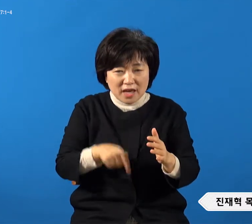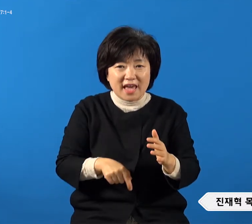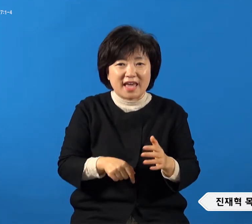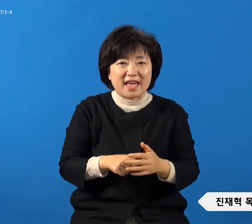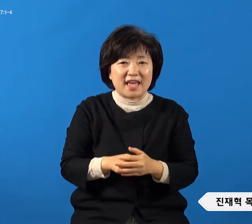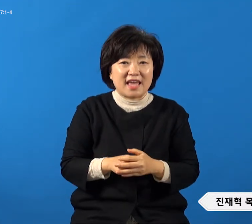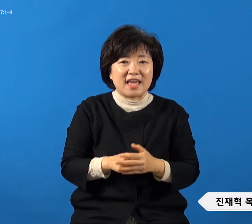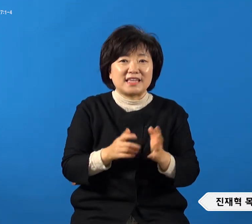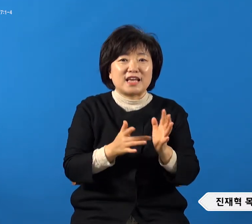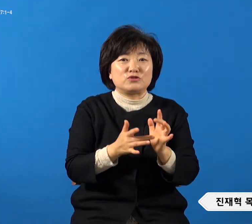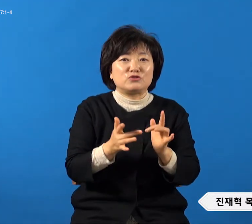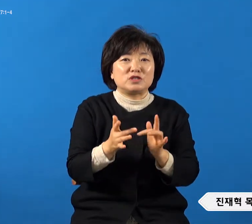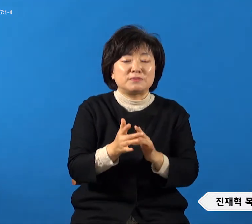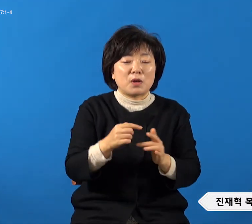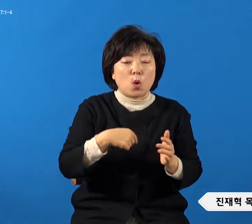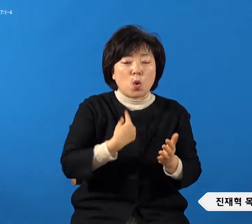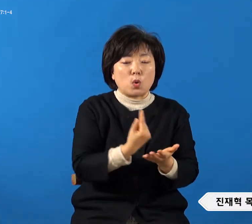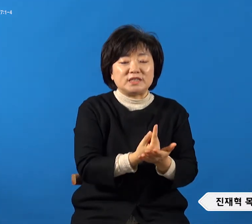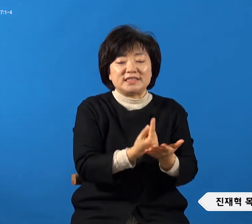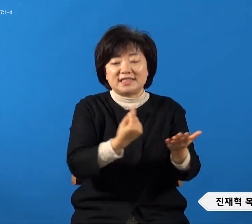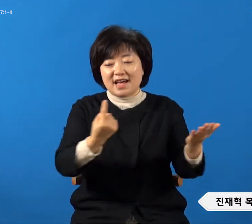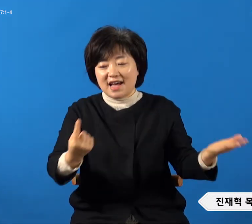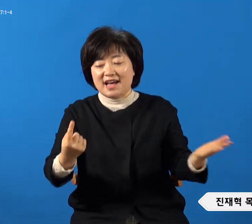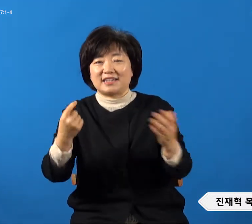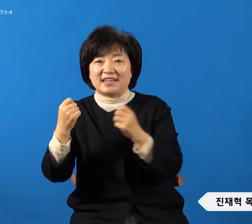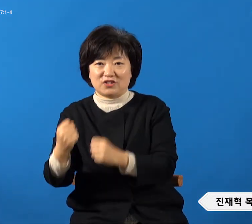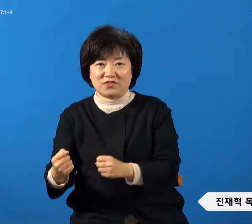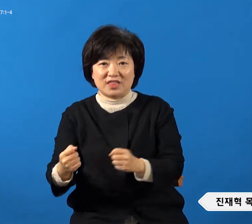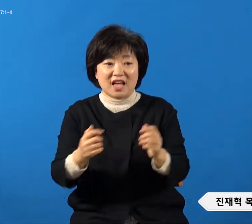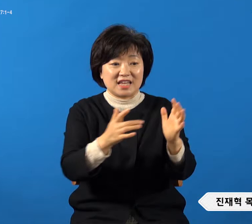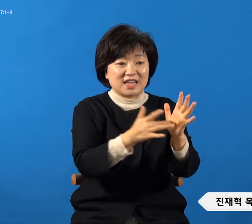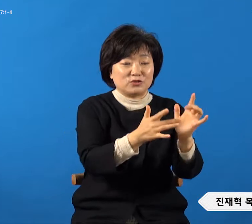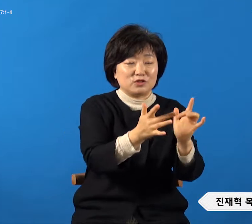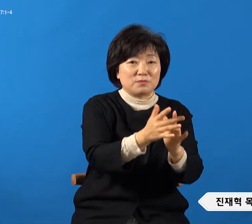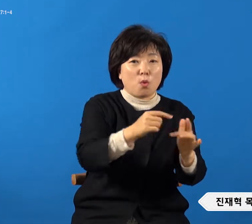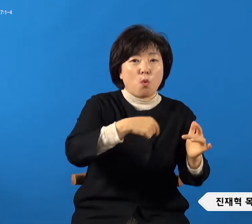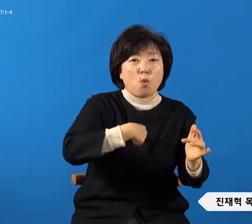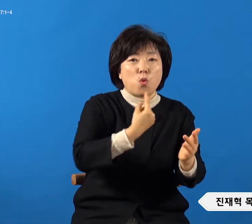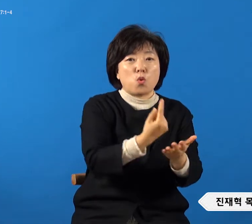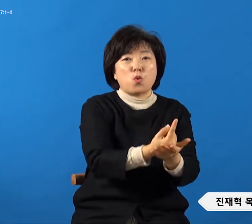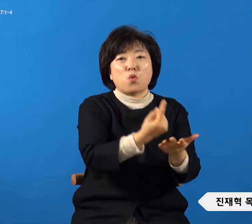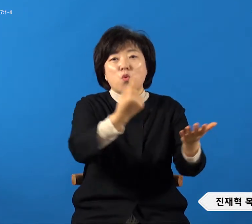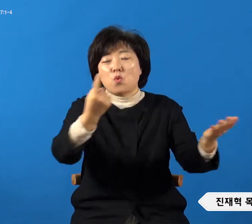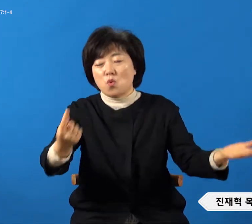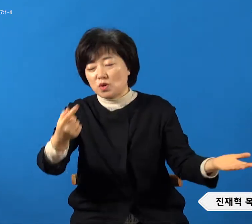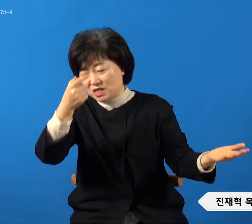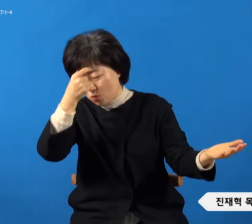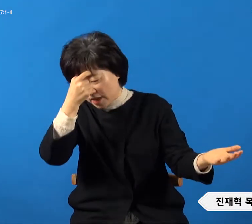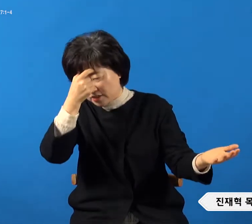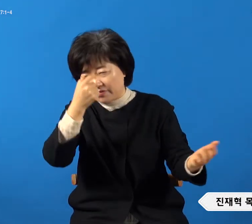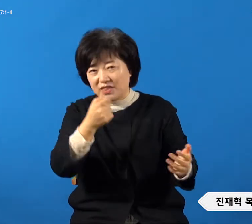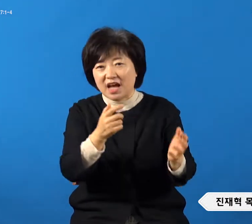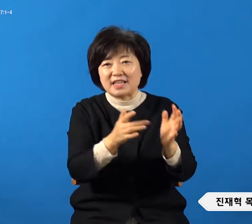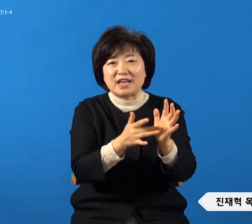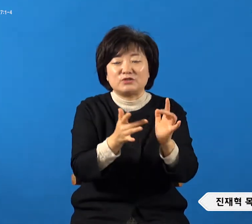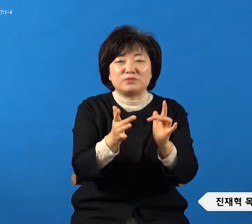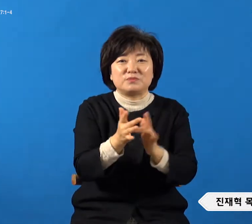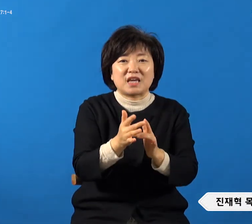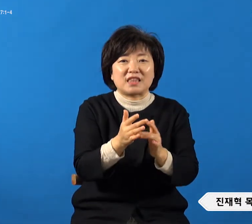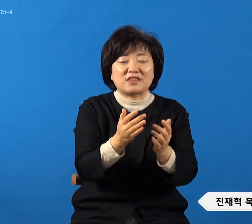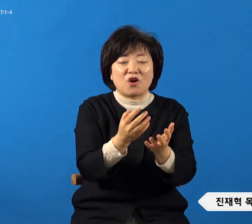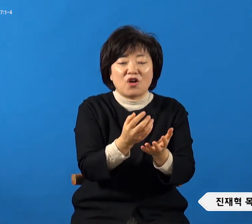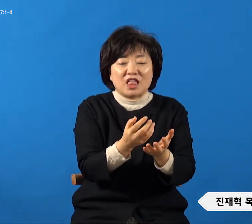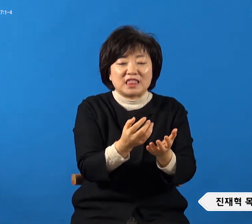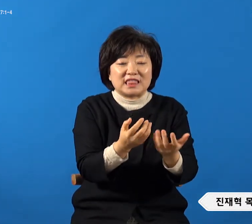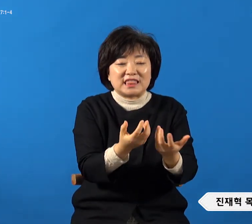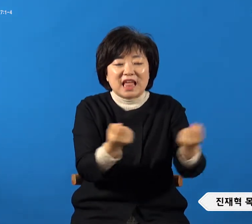단어들이 있습니다. 예수님께서 혼자 계셨다. 예수님께서 홀로 기도하셨다. 예수님께서